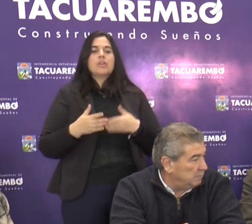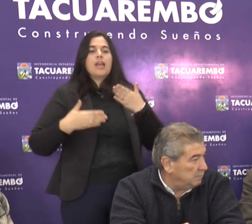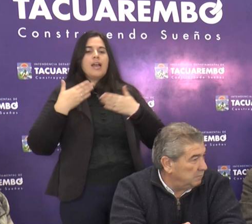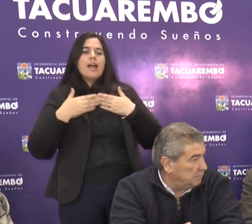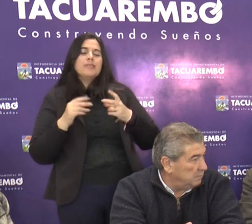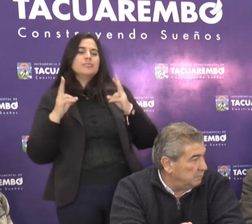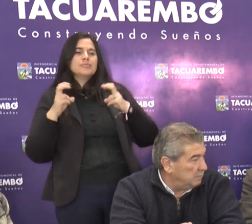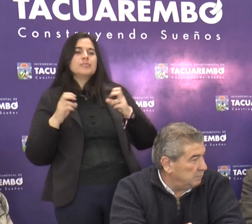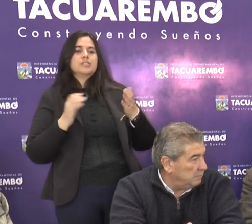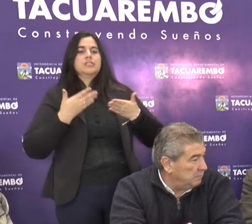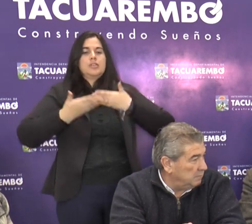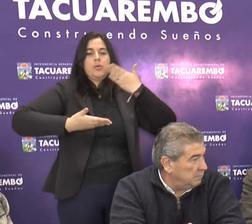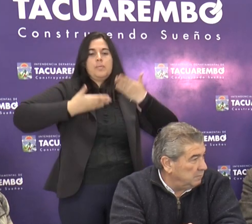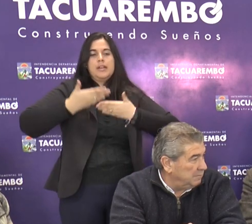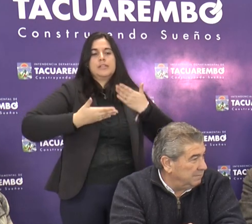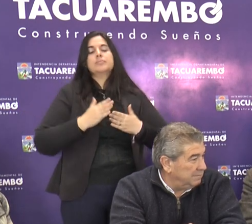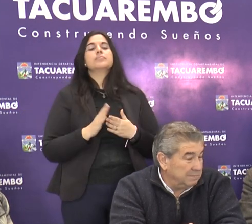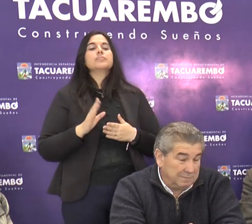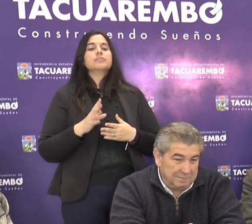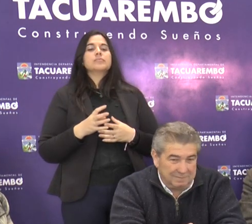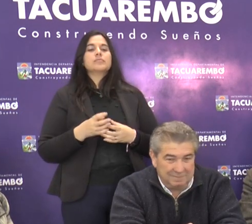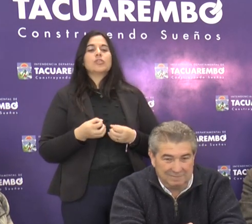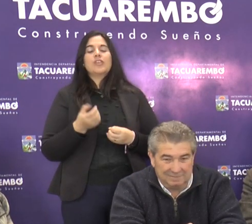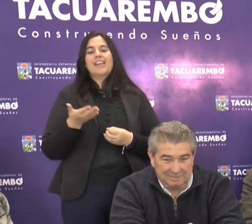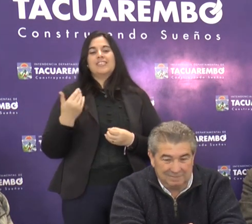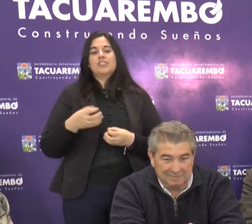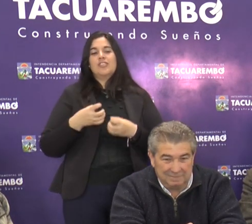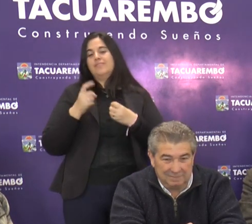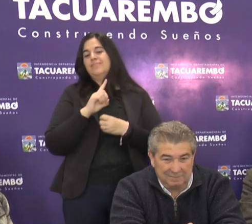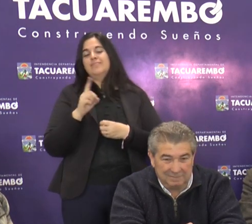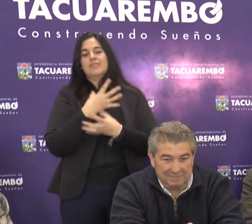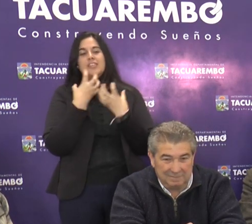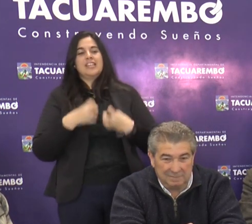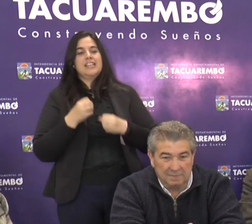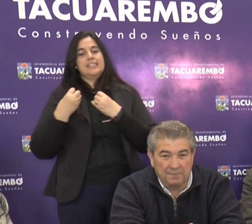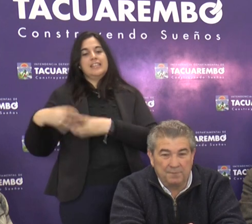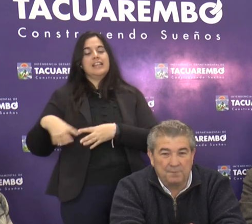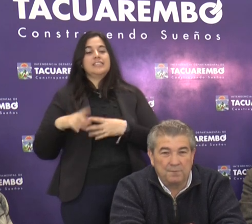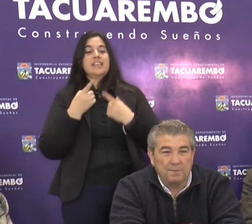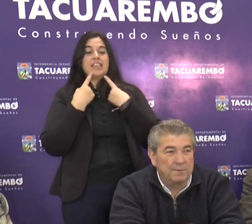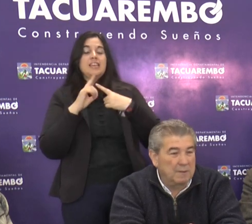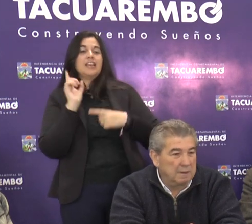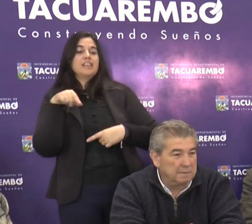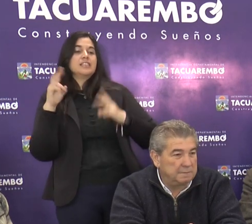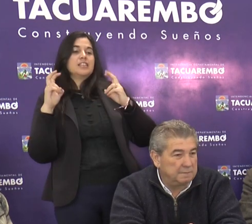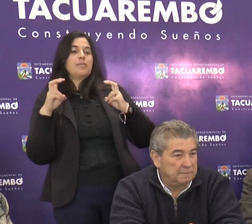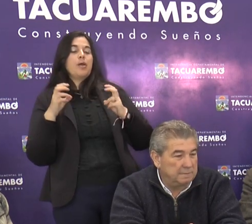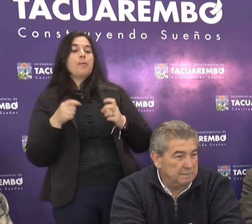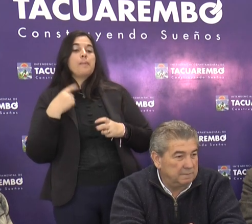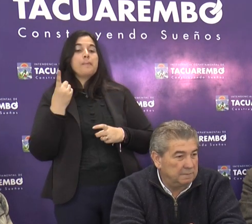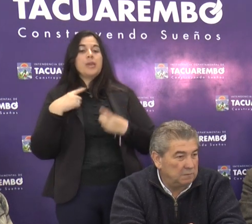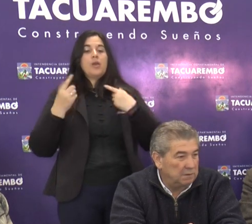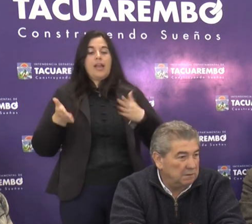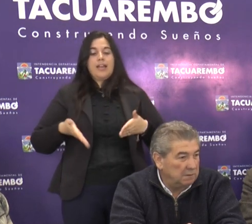de fútbol que hablaba que cuando algo no quería que saliera se formaba una comisión. Bueno, eso acá no va a suceder. Acá vinimos a trabajar, vinimos a